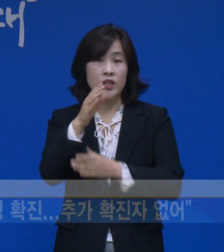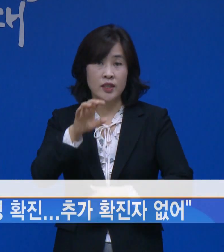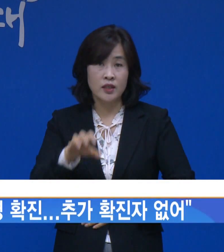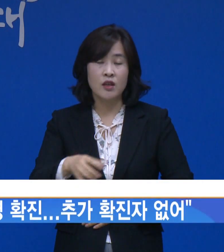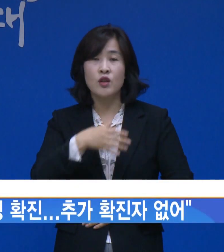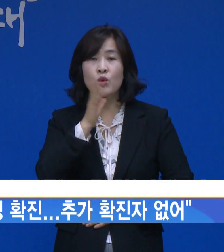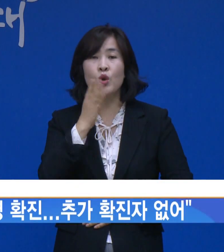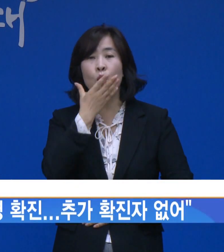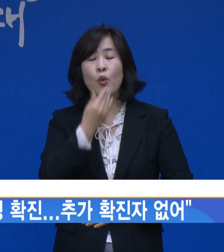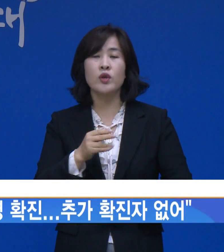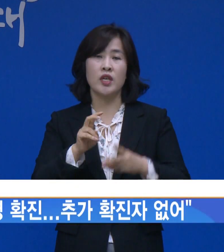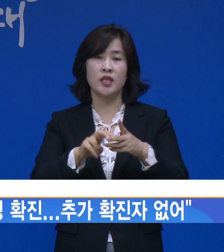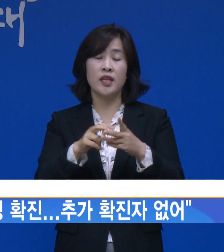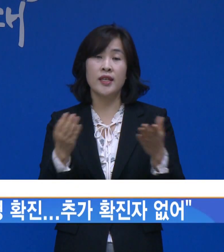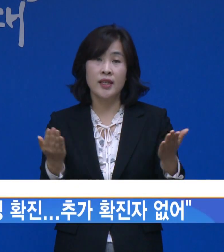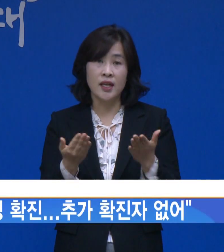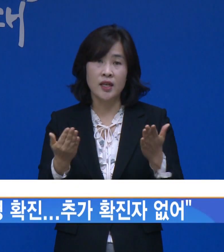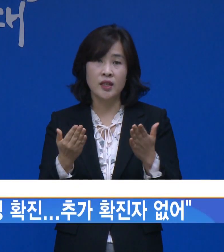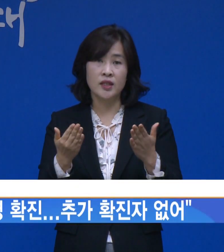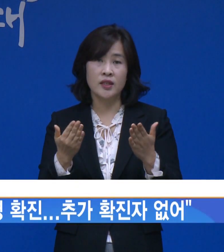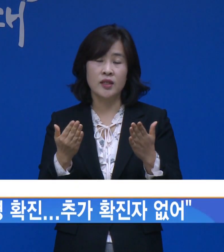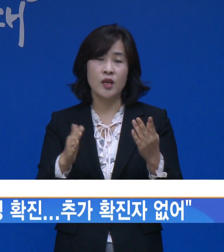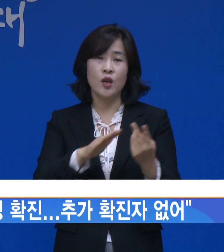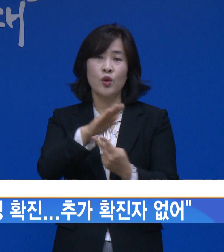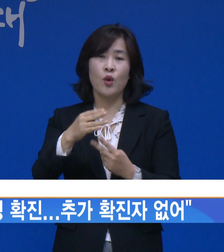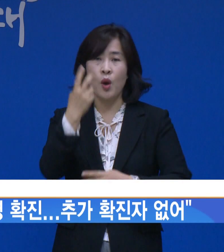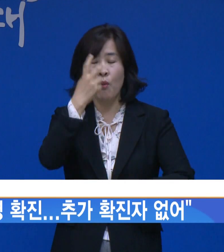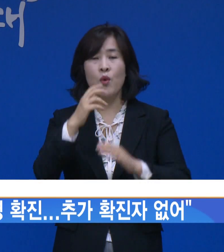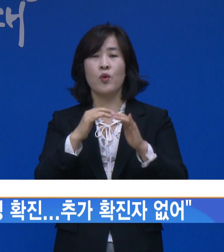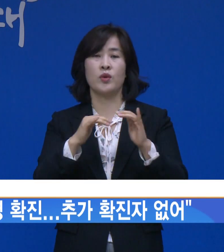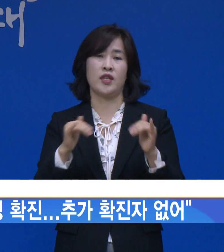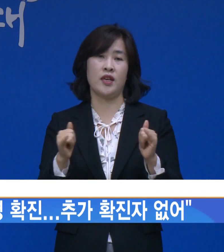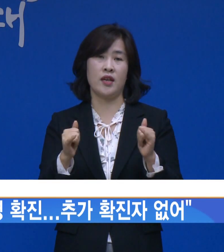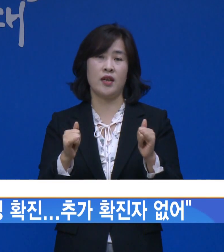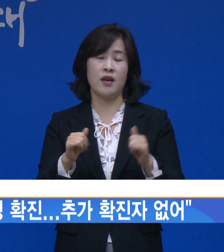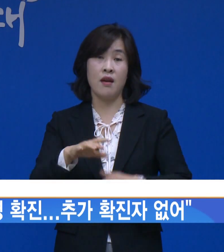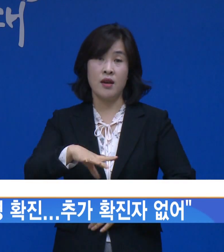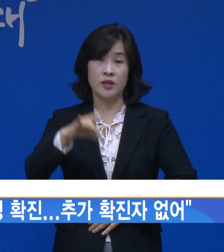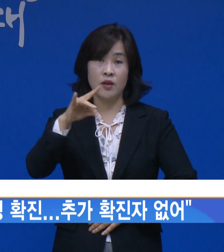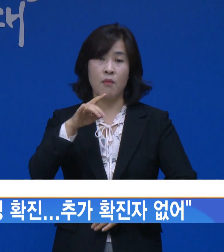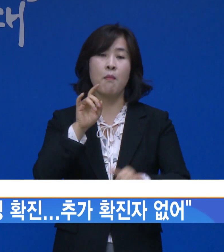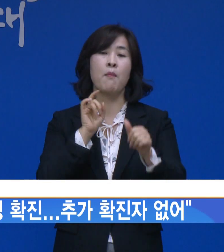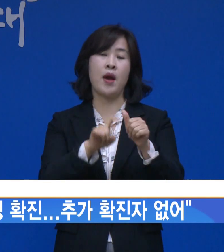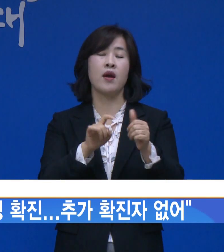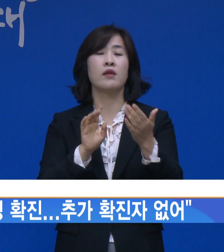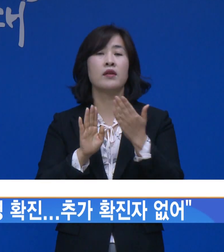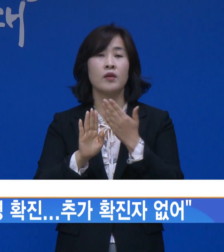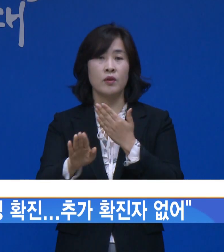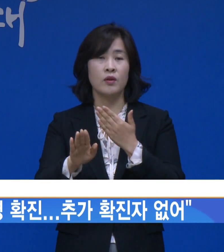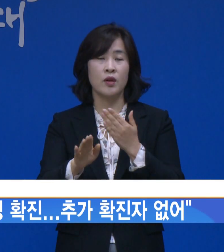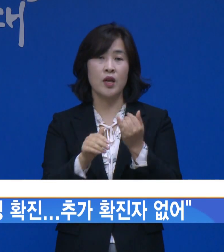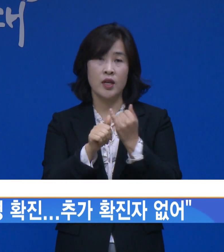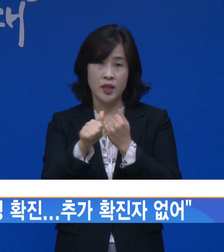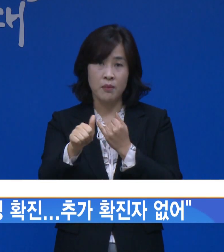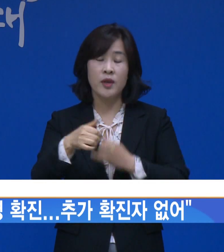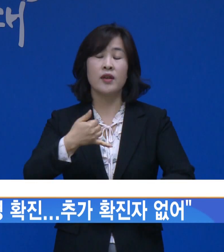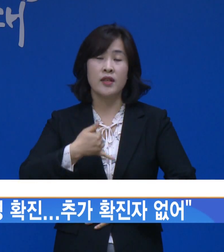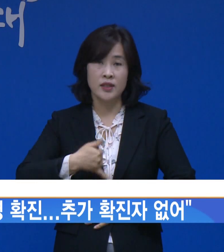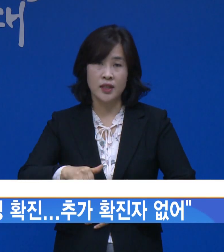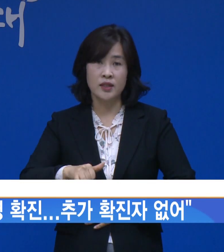하순군에서는 노인복지센터에 근무하는 요양보호사가 최초 확진된 후 배우자와